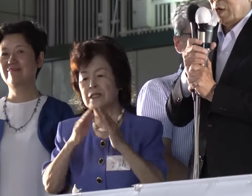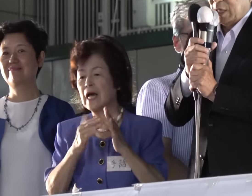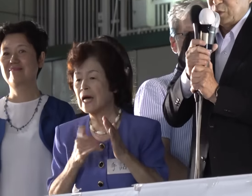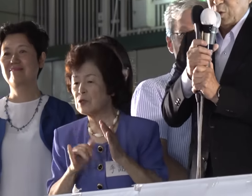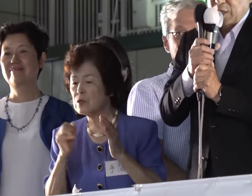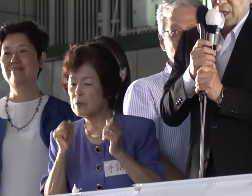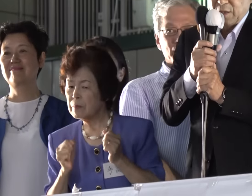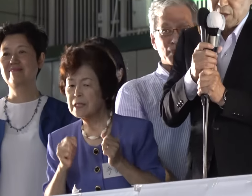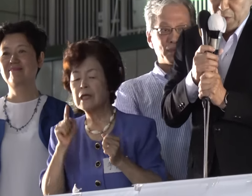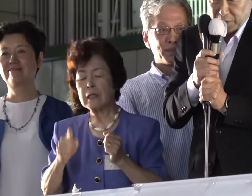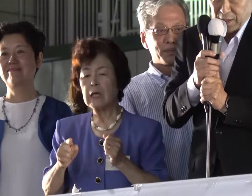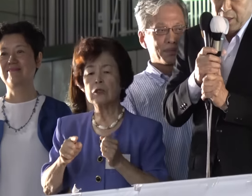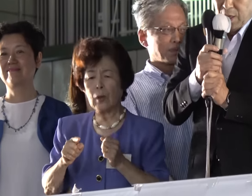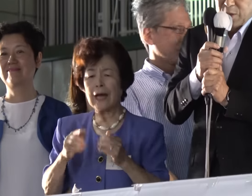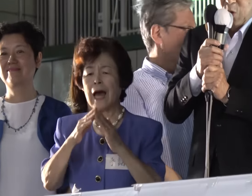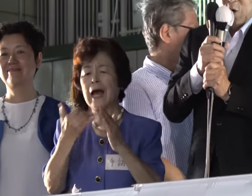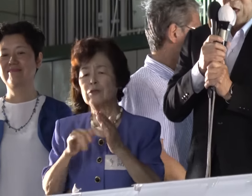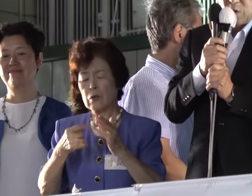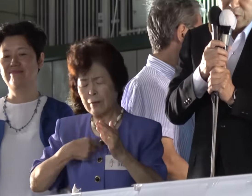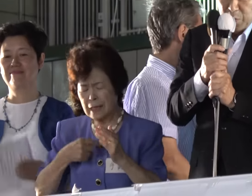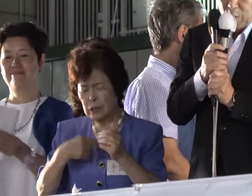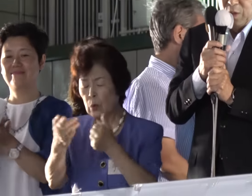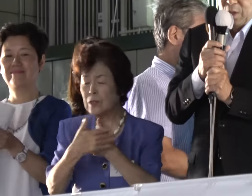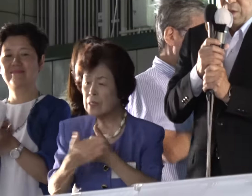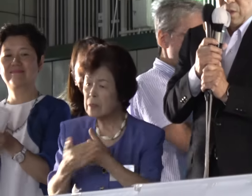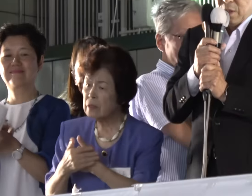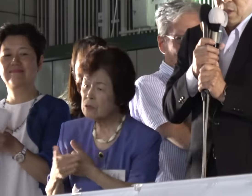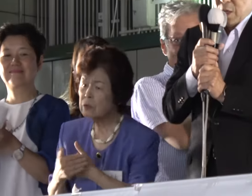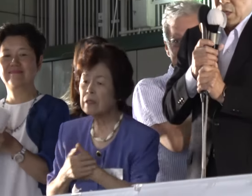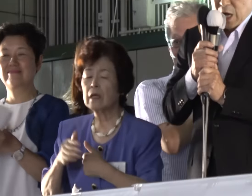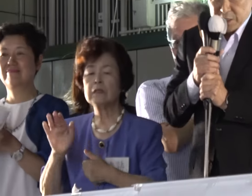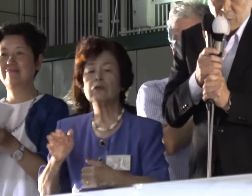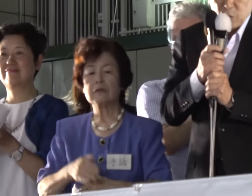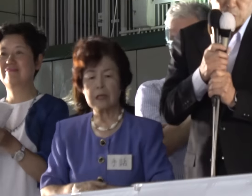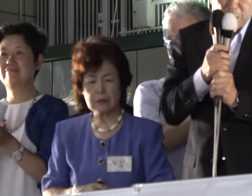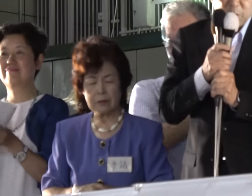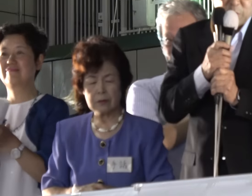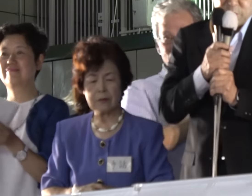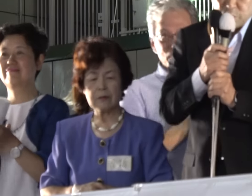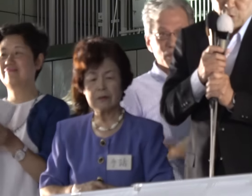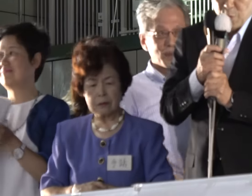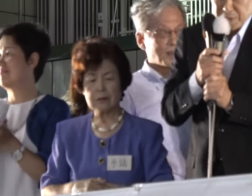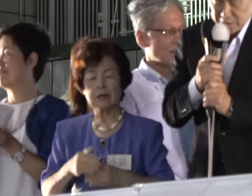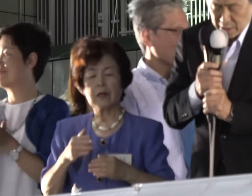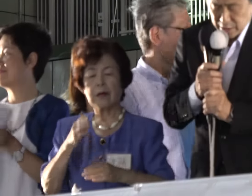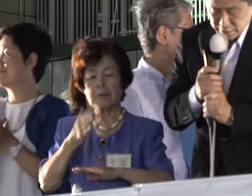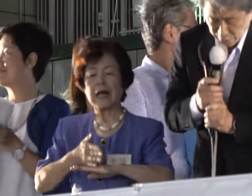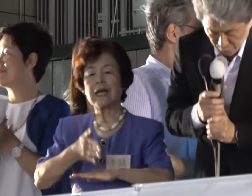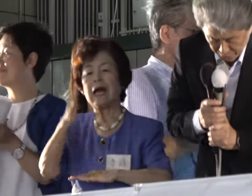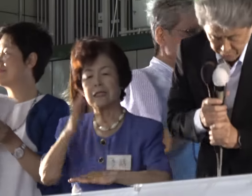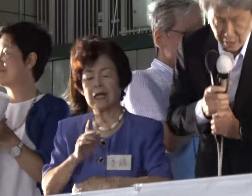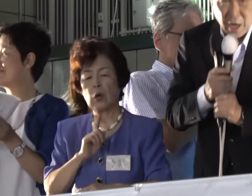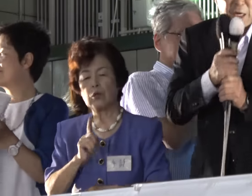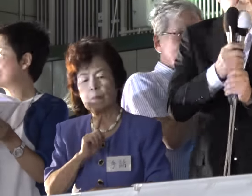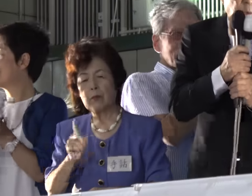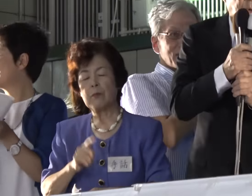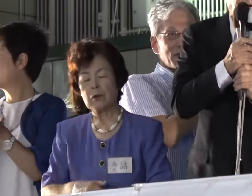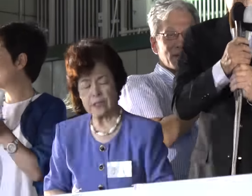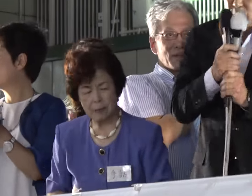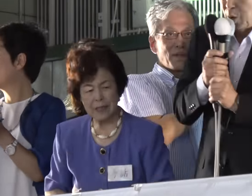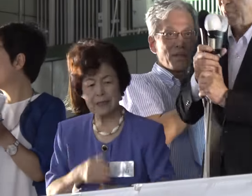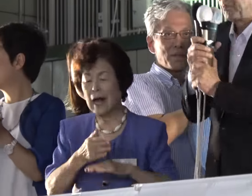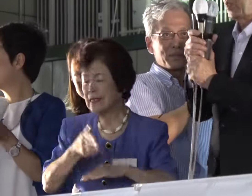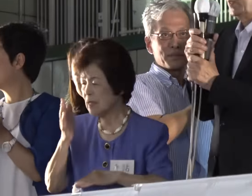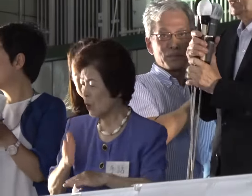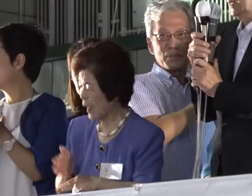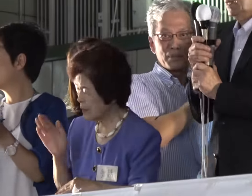ら私を支えてくれました。その家族にも感謝の言葉を一応述べさせていただきたいと思います。ありがとう、あり